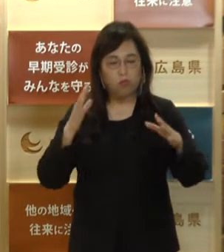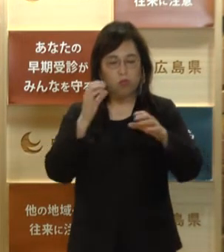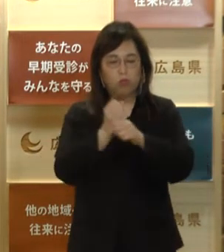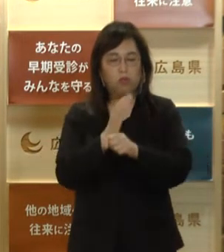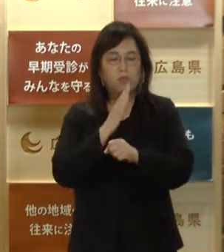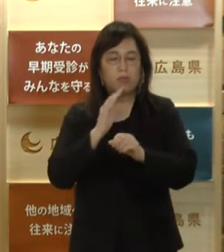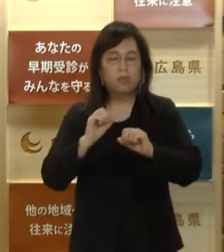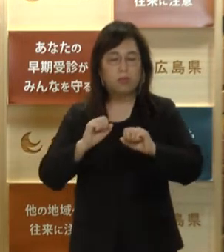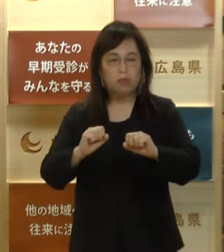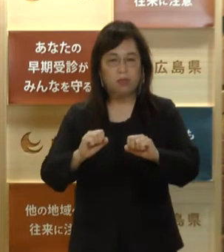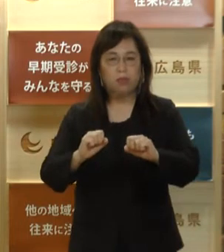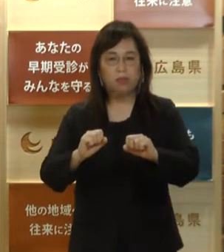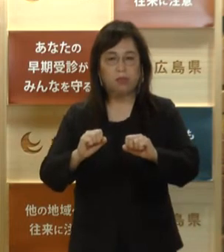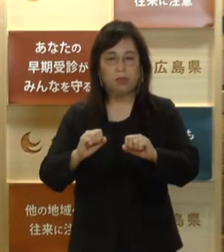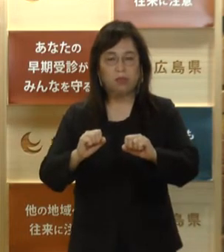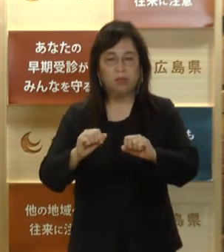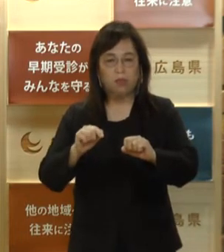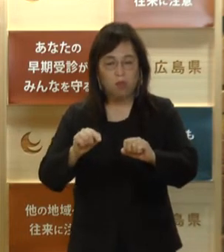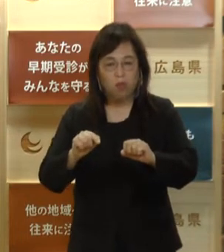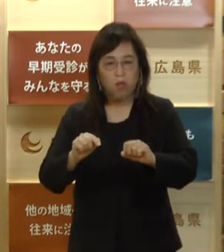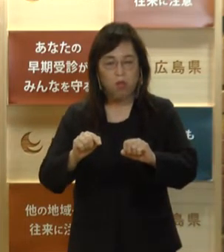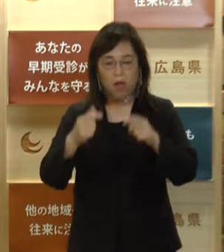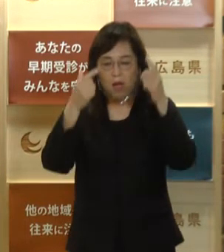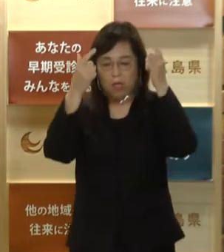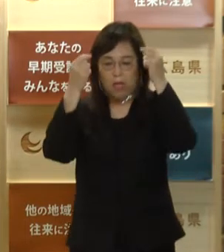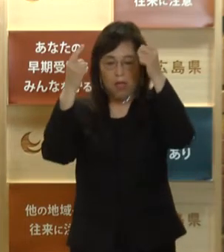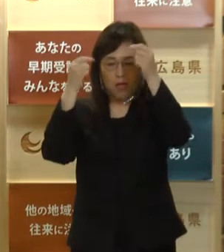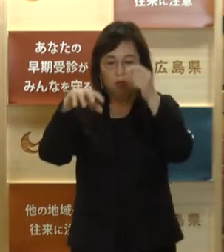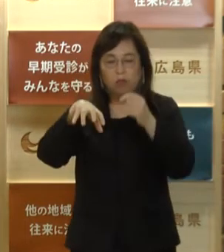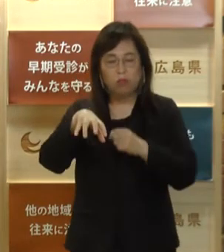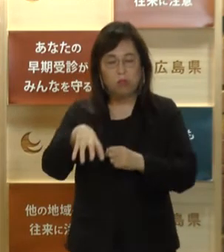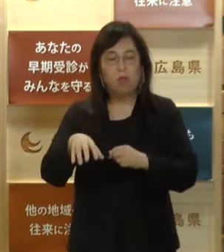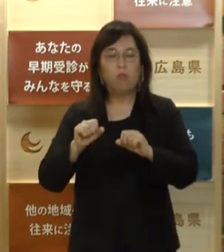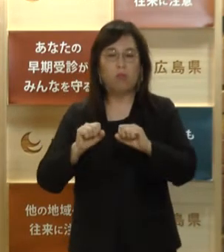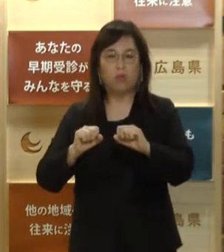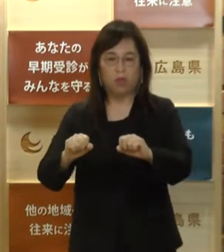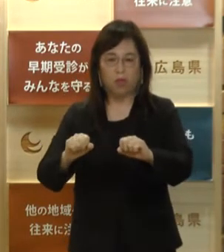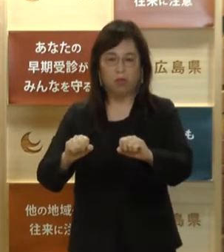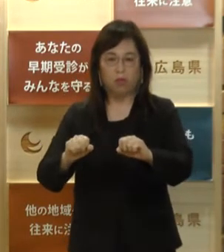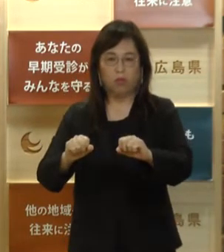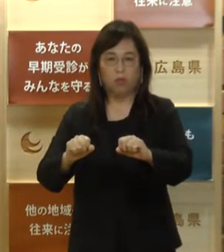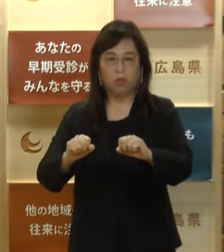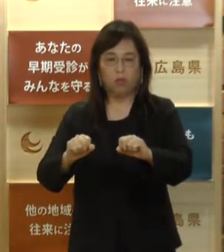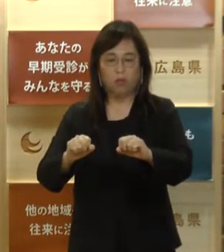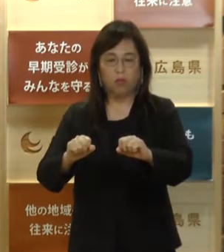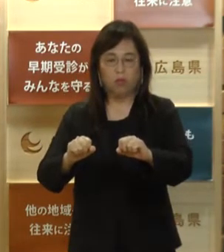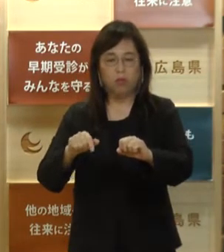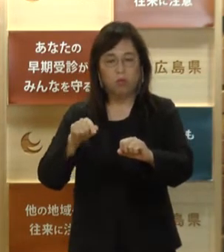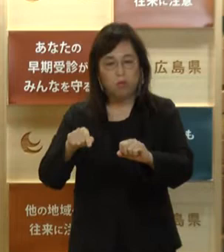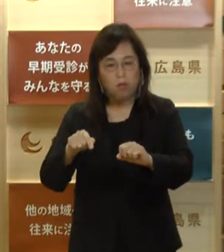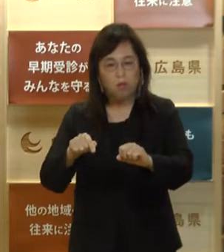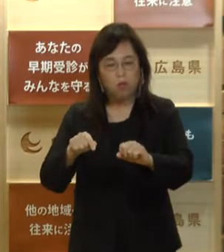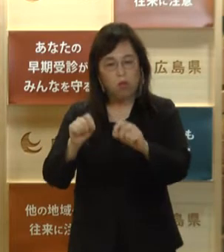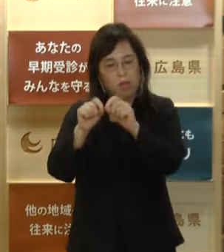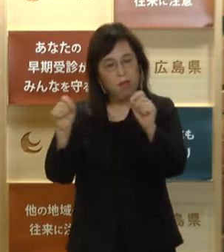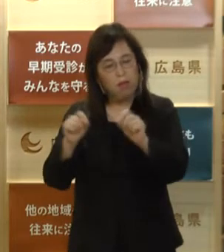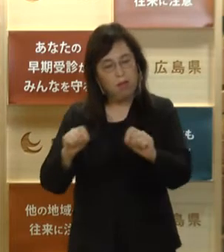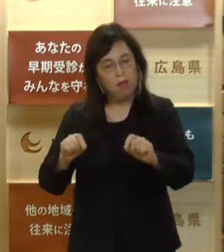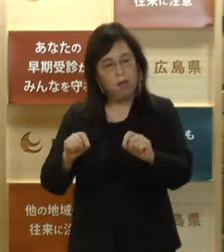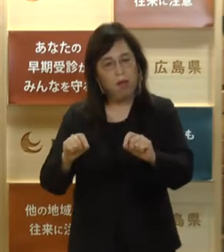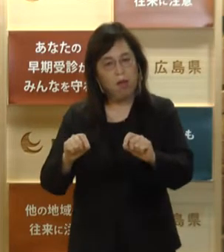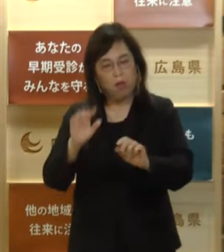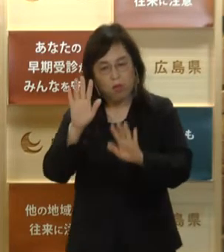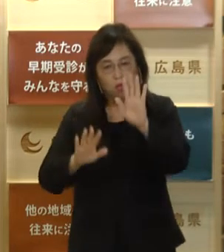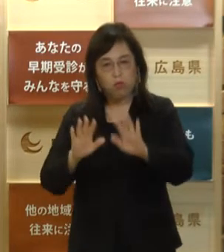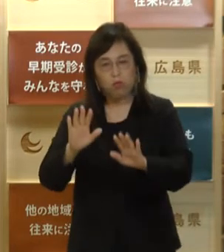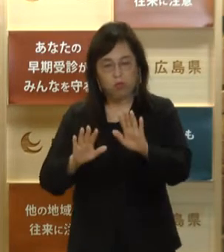について、大学での実施を含めたそのまとめのような数字があれば知りたいのと、例えば